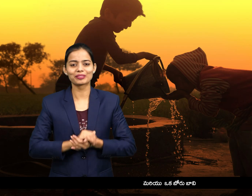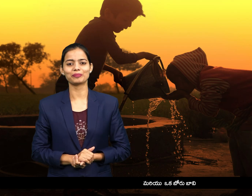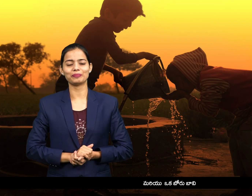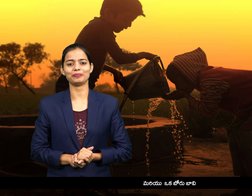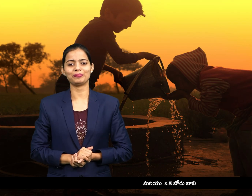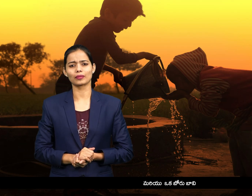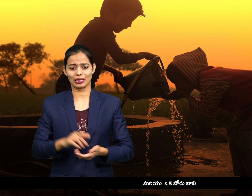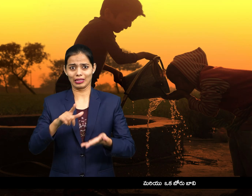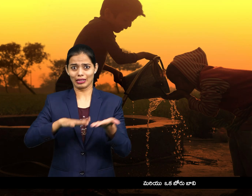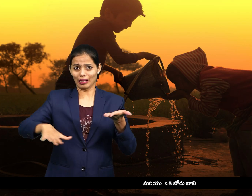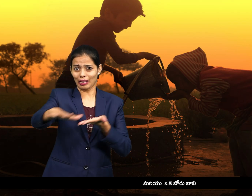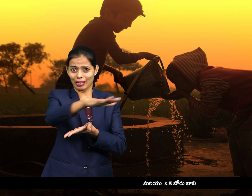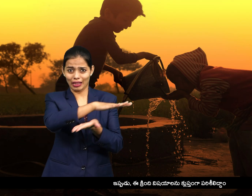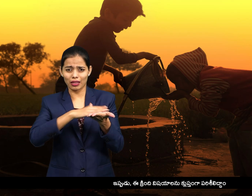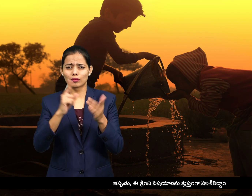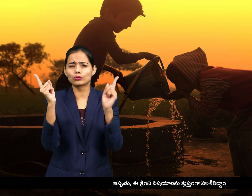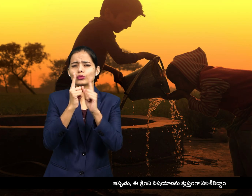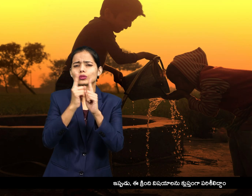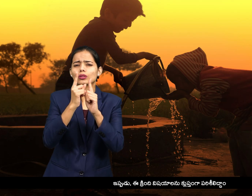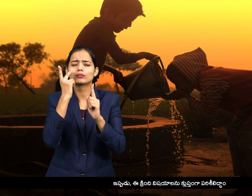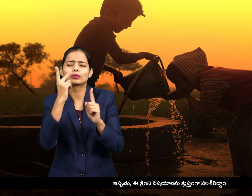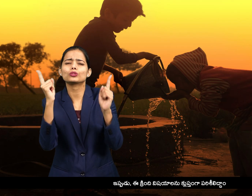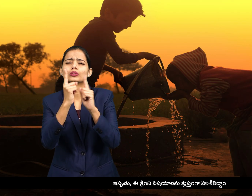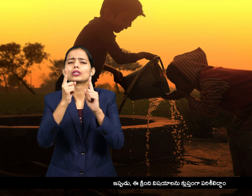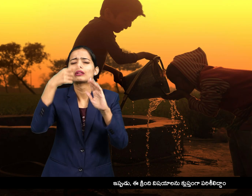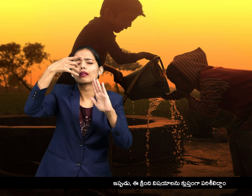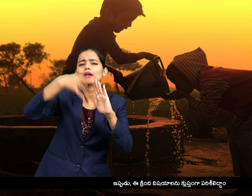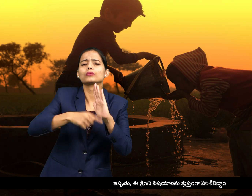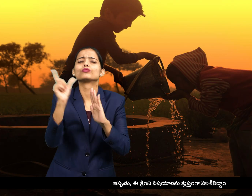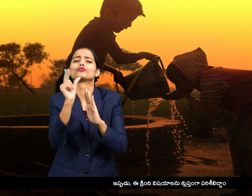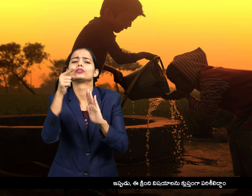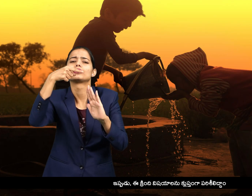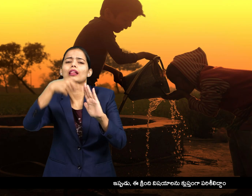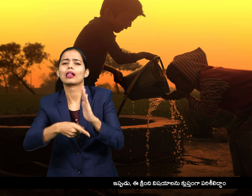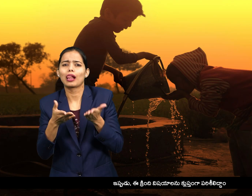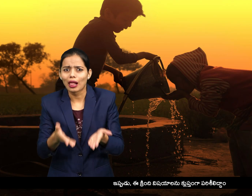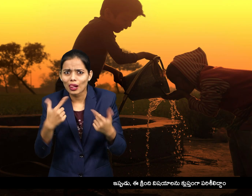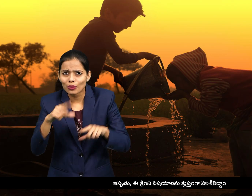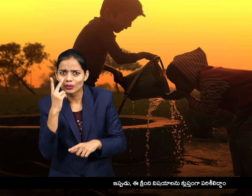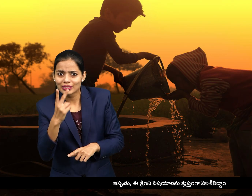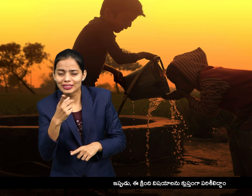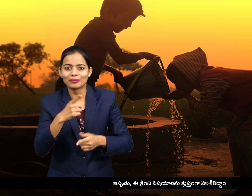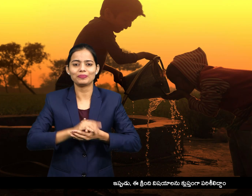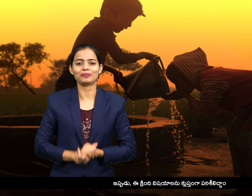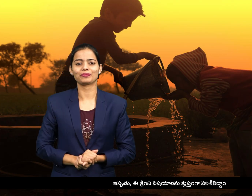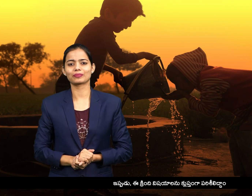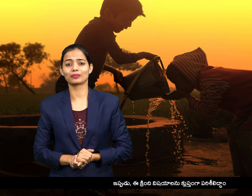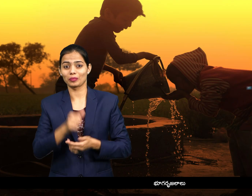మరియు ఒక బోరు బావి. ఇప్పుడు ఈ క్రింది విషయాలను క్లుప్తంగా